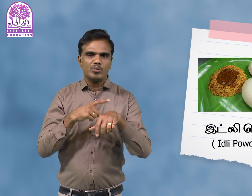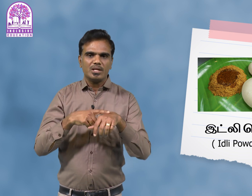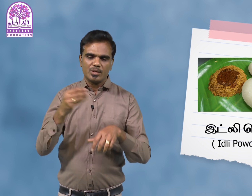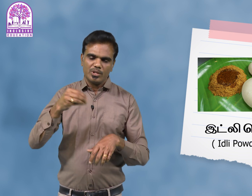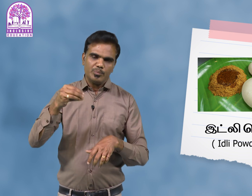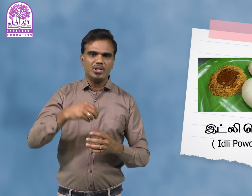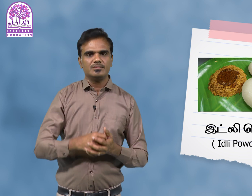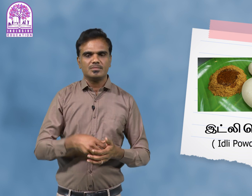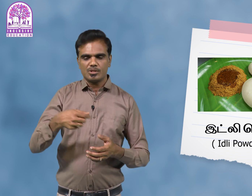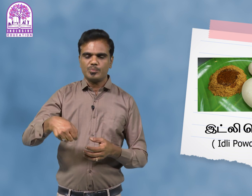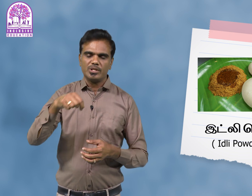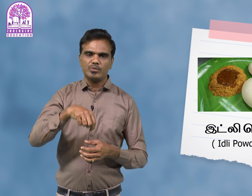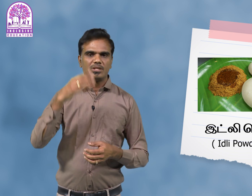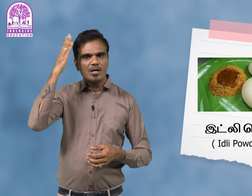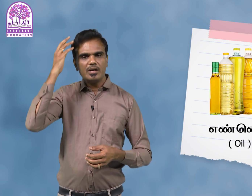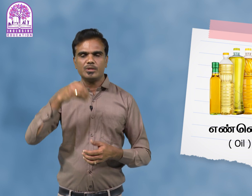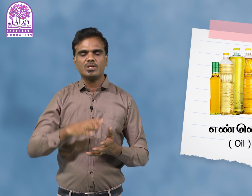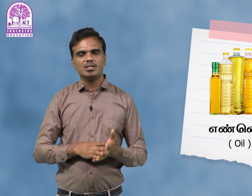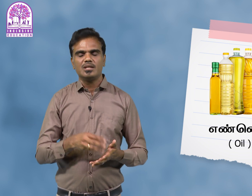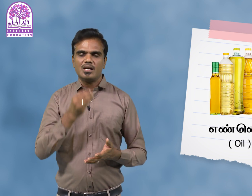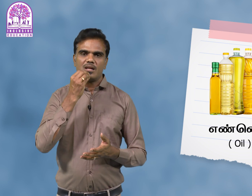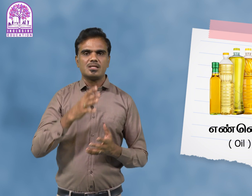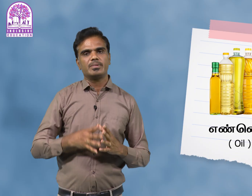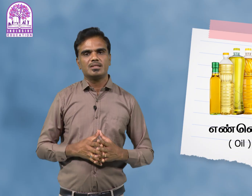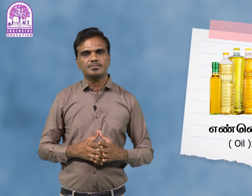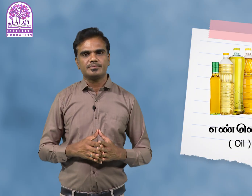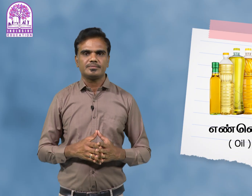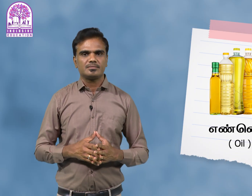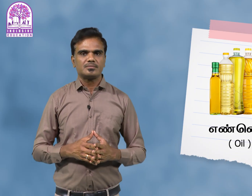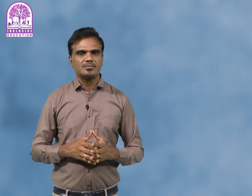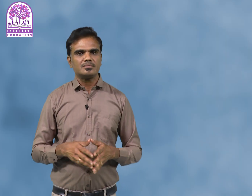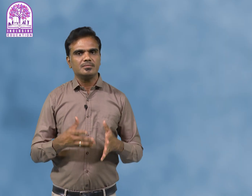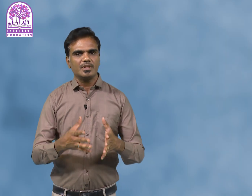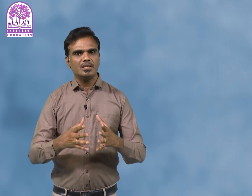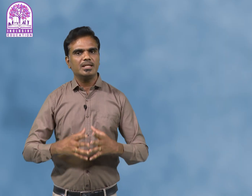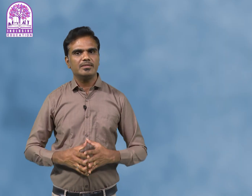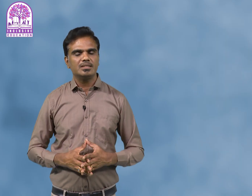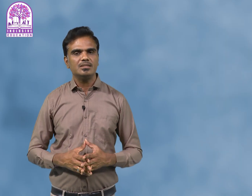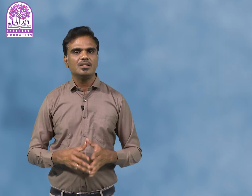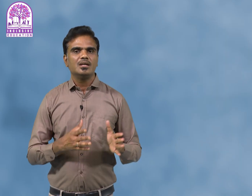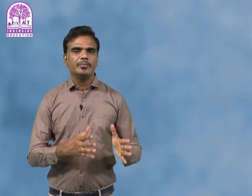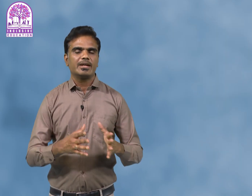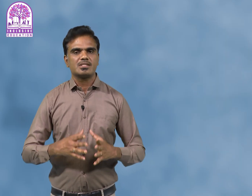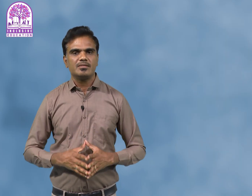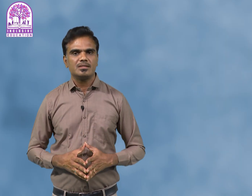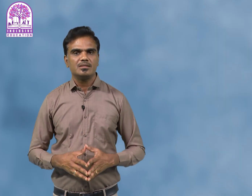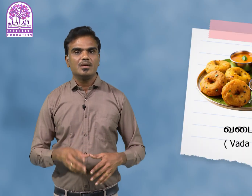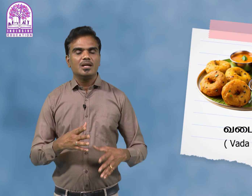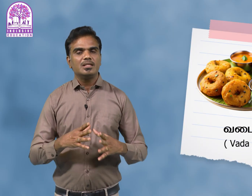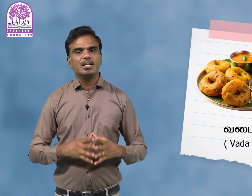கலர் இருக்கக்கூடிய பொடி. ஸோ பொடி கொடுத்துங்க, ஆயில் கொடுங்க, நான் சாப்பிட்றேன். இதெல்லாம் இதில் வருது, பிரேக்ஃபாஸ்ட்டில் வருது. இதில் நீங்கள்